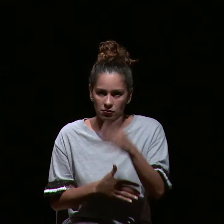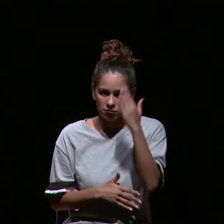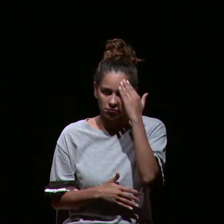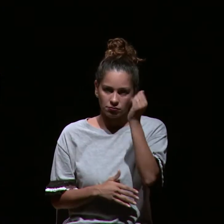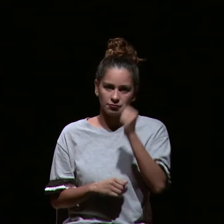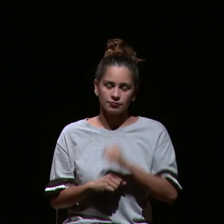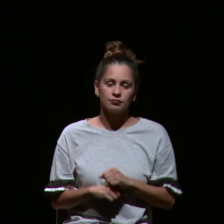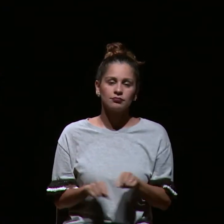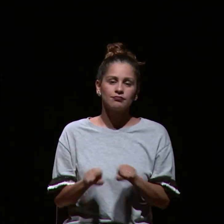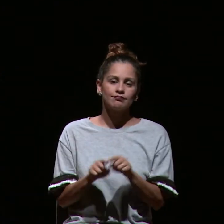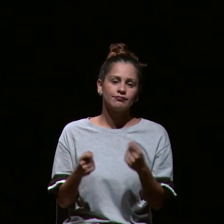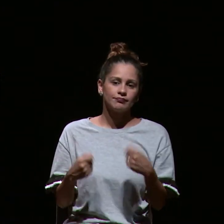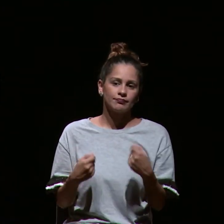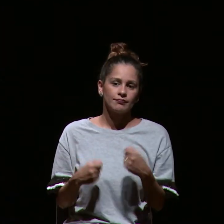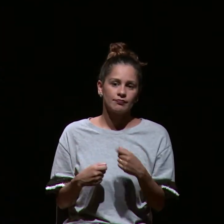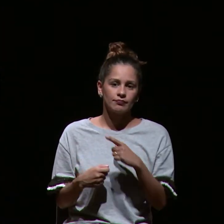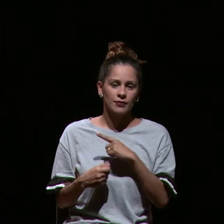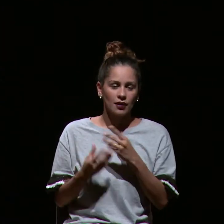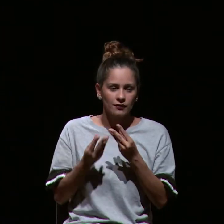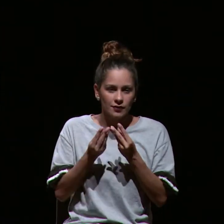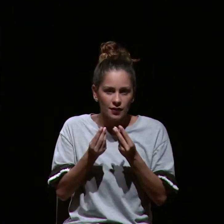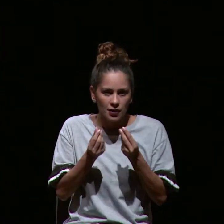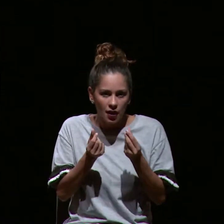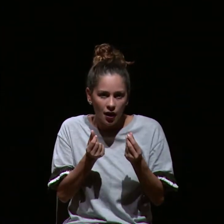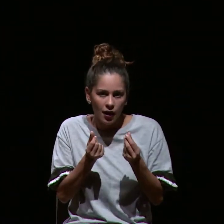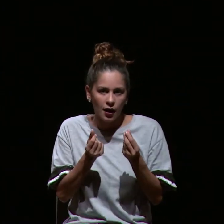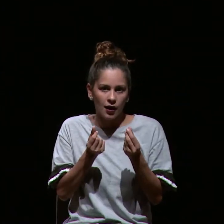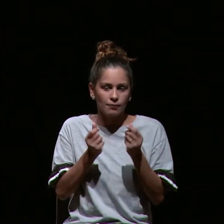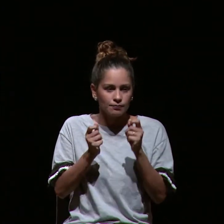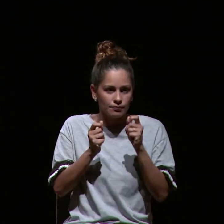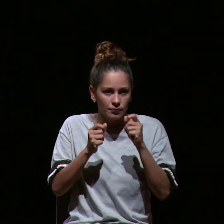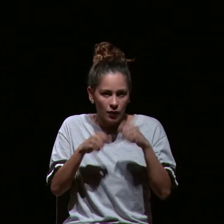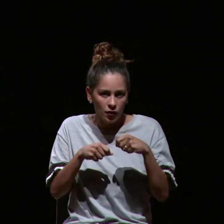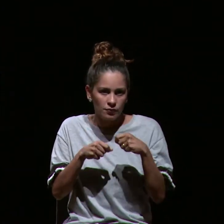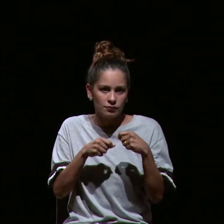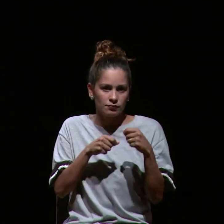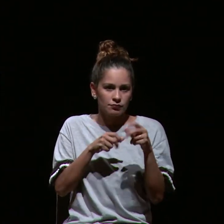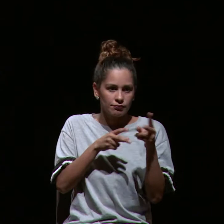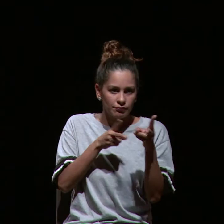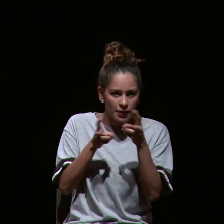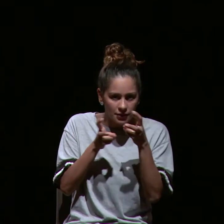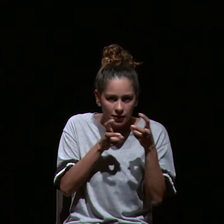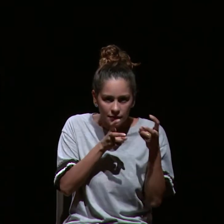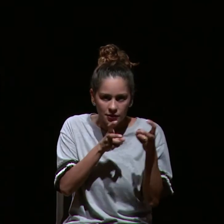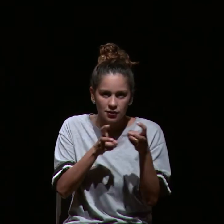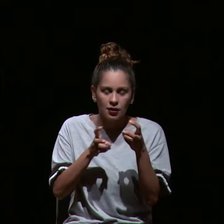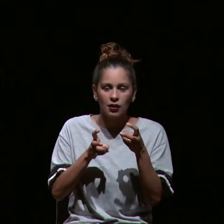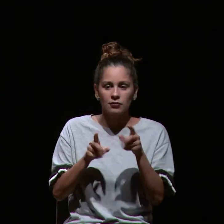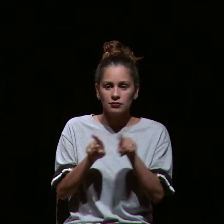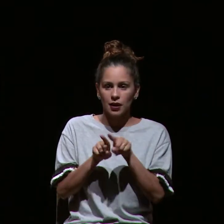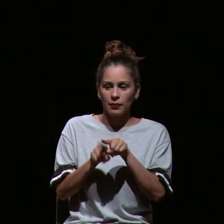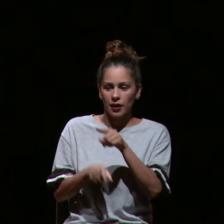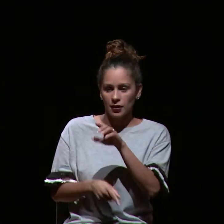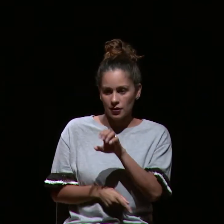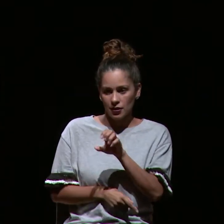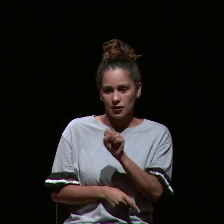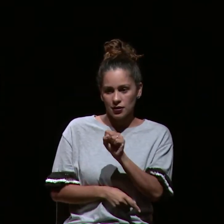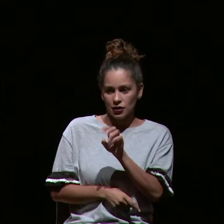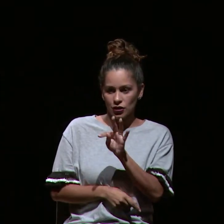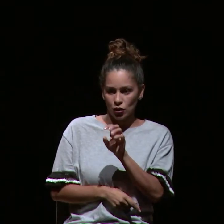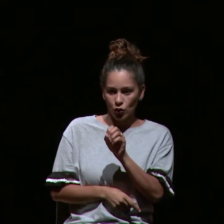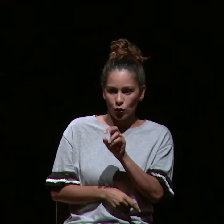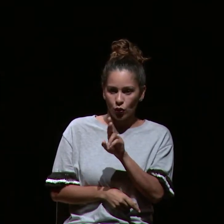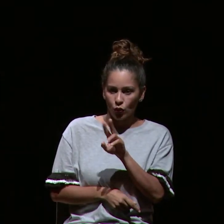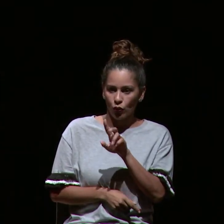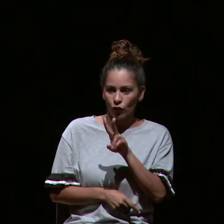percepções para os entornos do ambiente escolar, como bem salientou a Estorvo em nossa conversa prévia, antes da gente se encontrar aqui hoje, né,